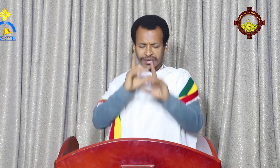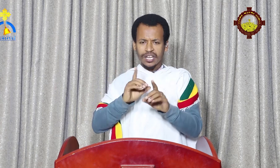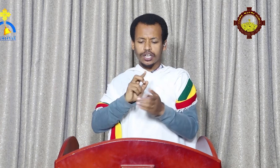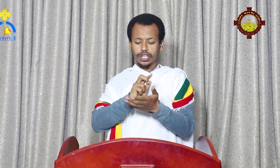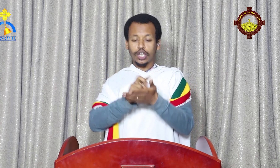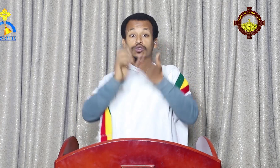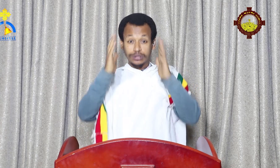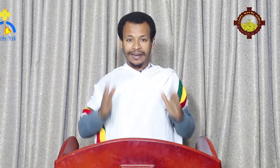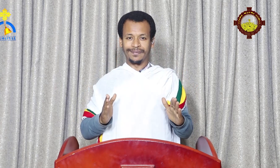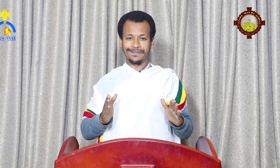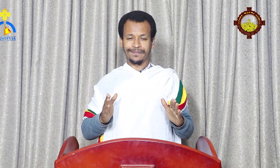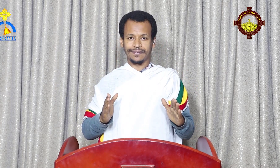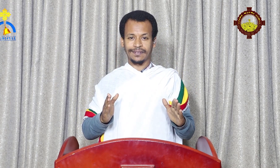ክብረ ቅዱሳን